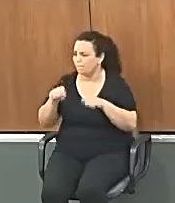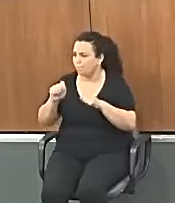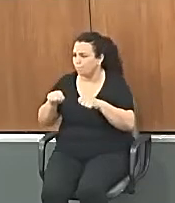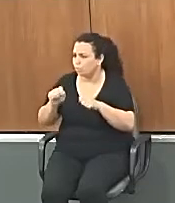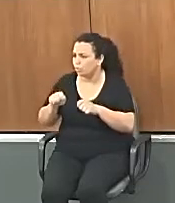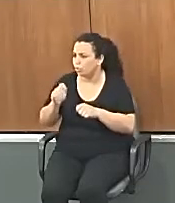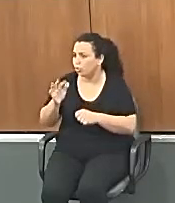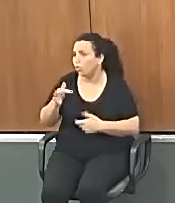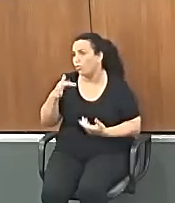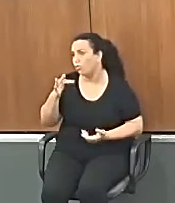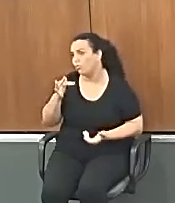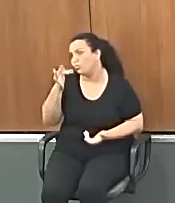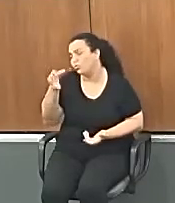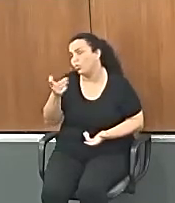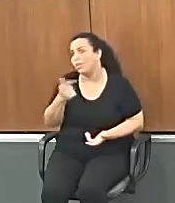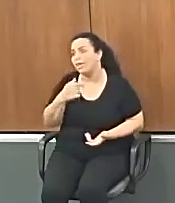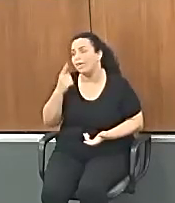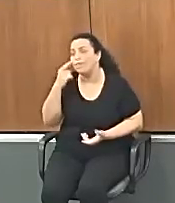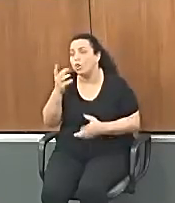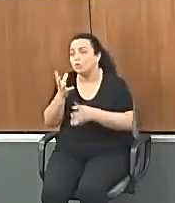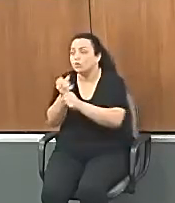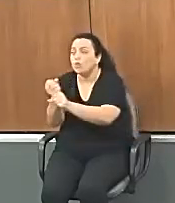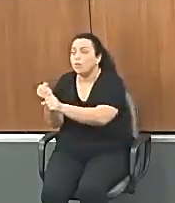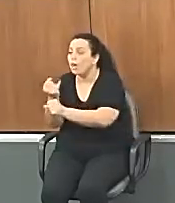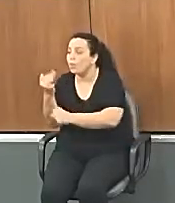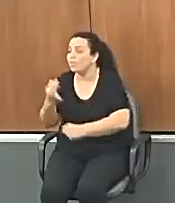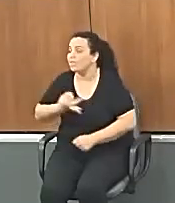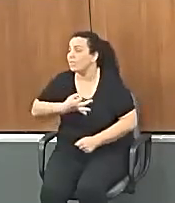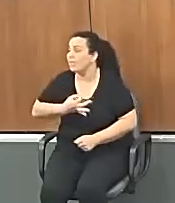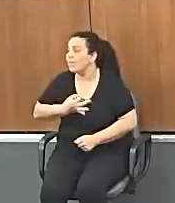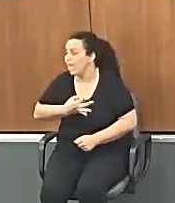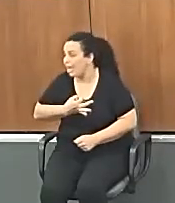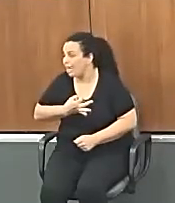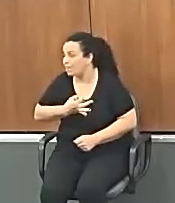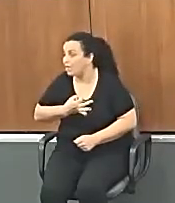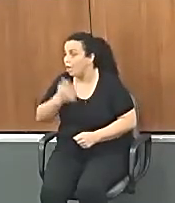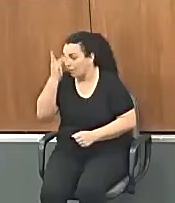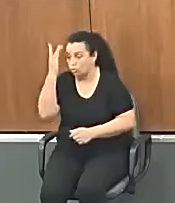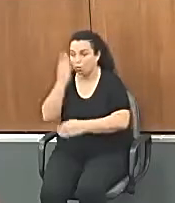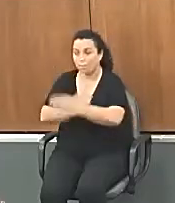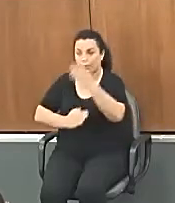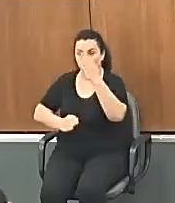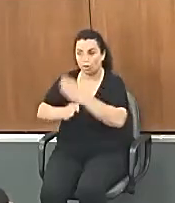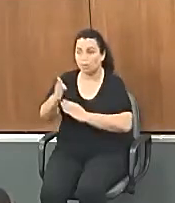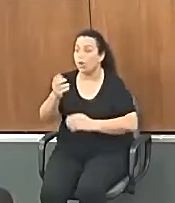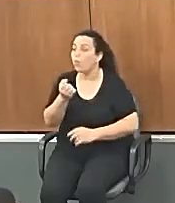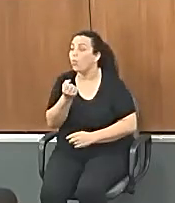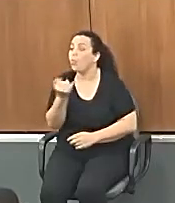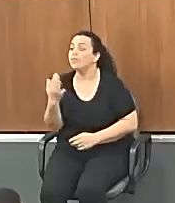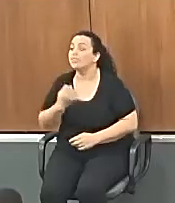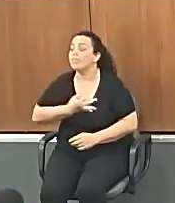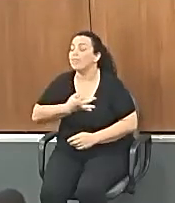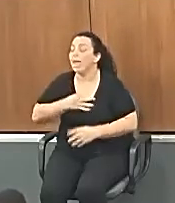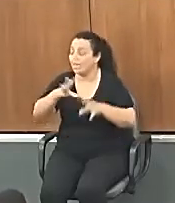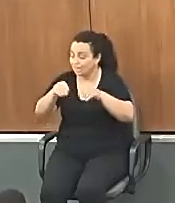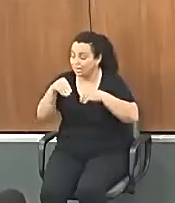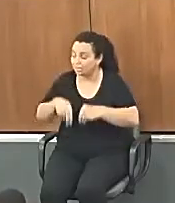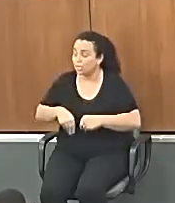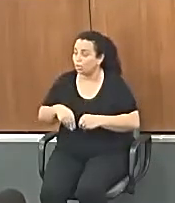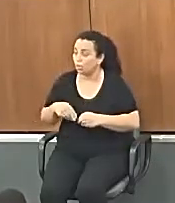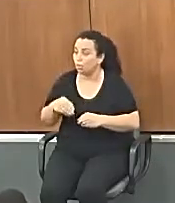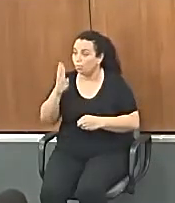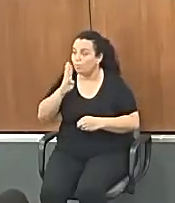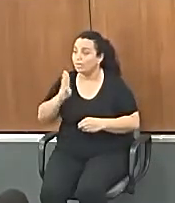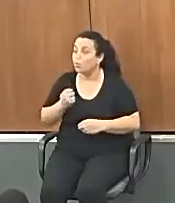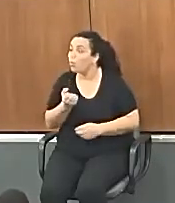um levantamento dessas medalhas que têm sido trazidas para o brasil quantas delas é partem da pessoa